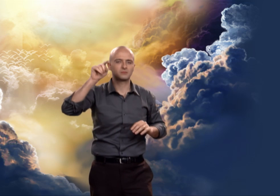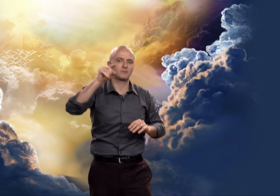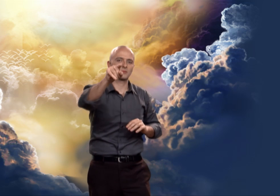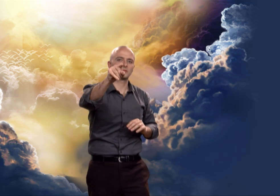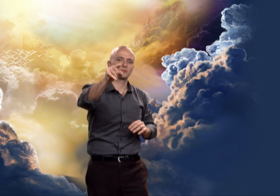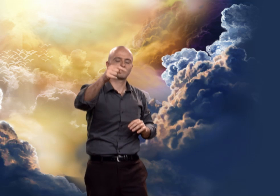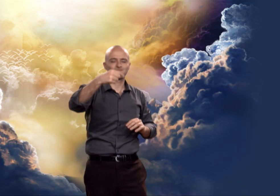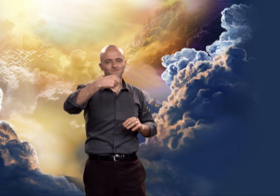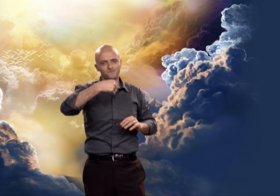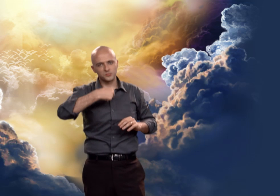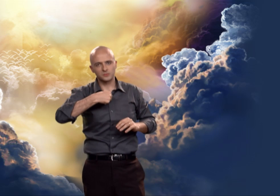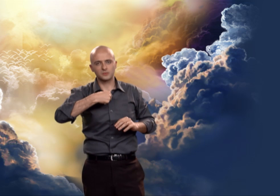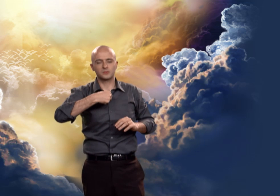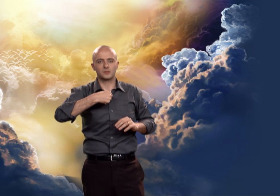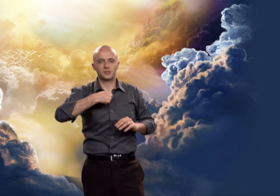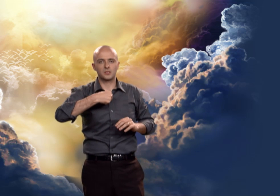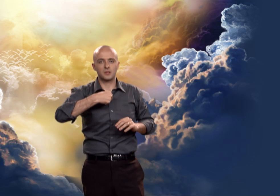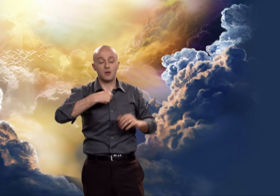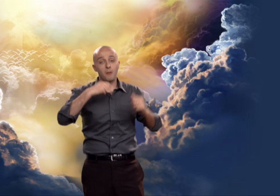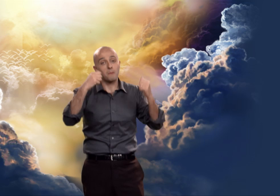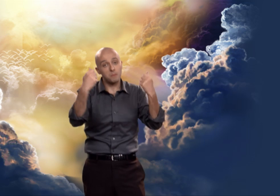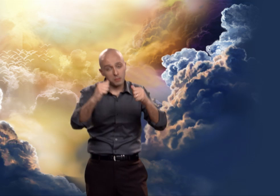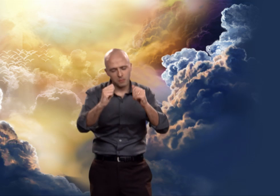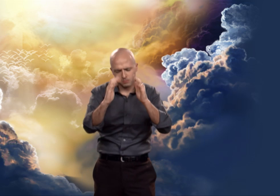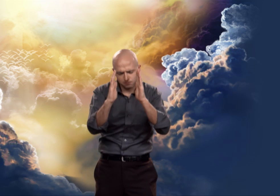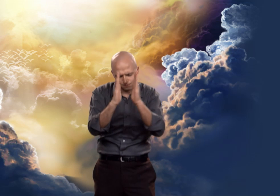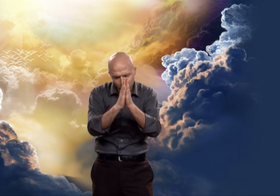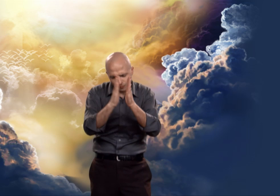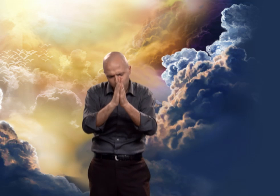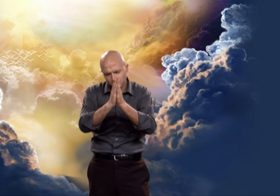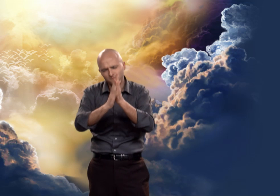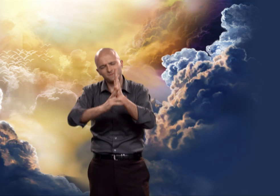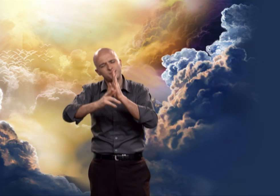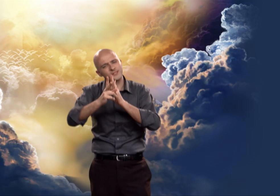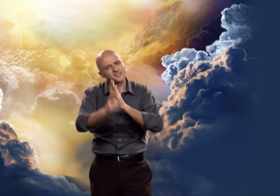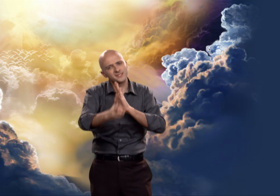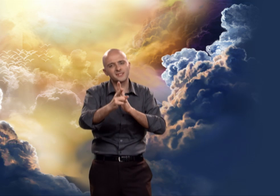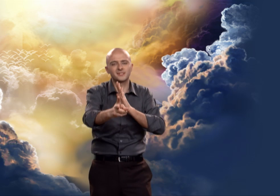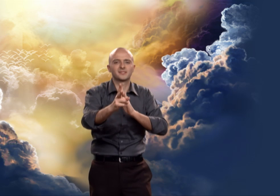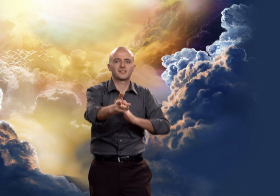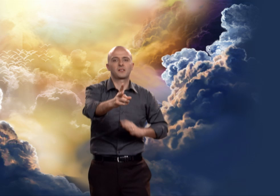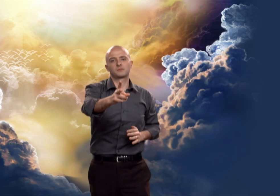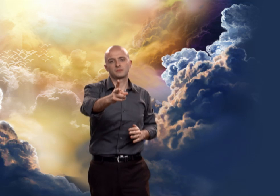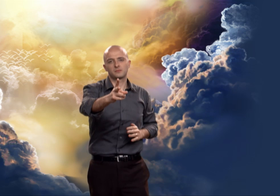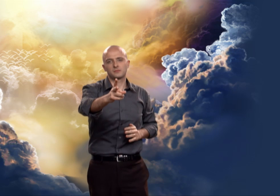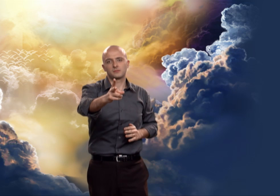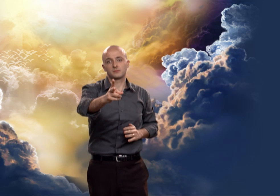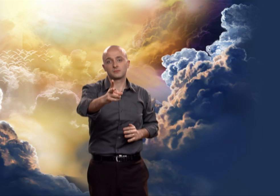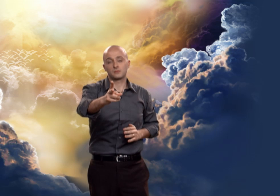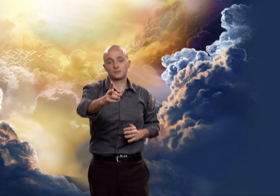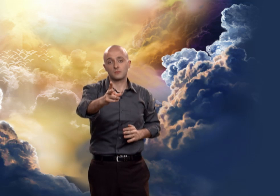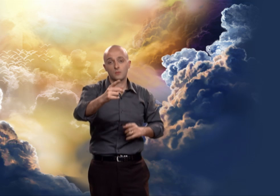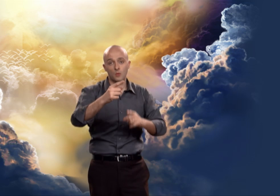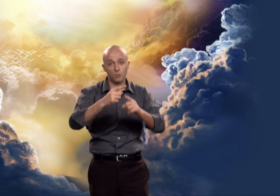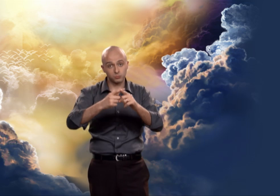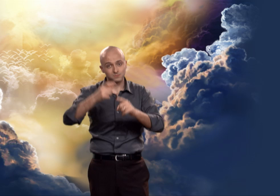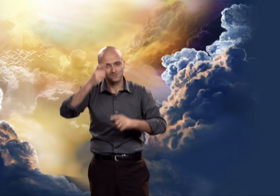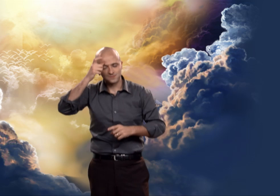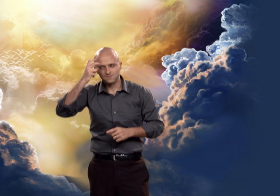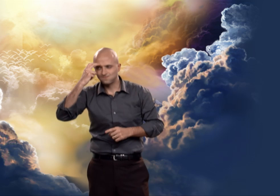ataques. Portanto, inventa todo o artifício possível para ocupar a mente. Aqueles que o auxiliam e são